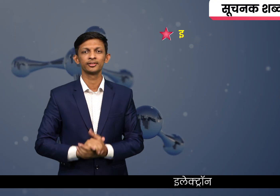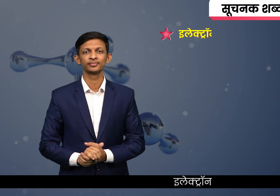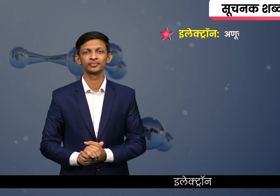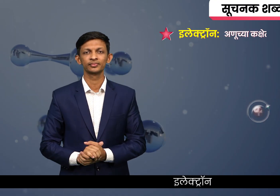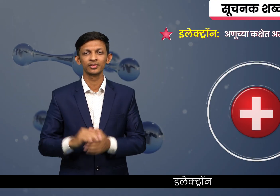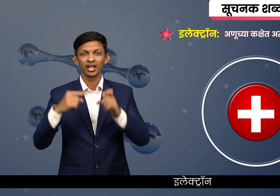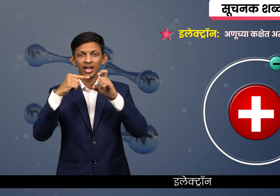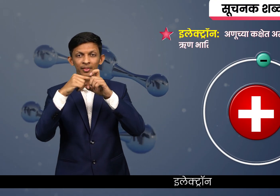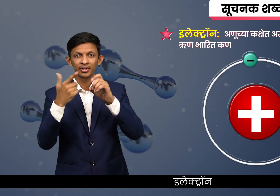इलेक्ट्रॉन.